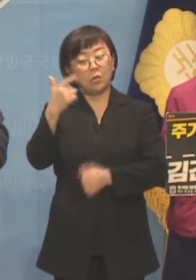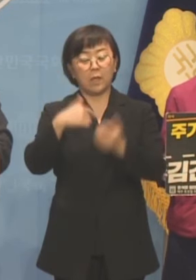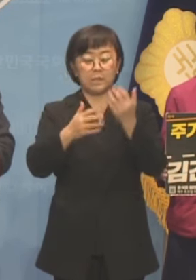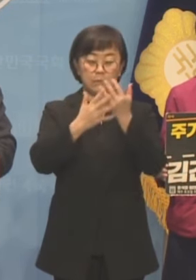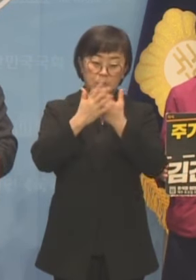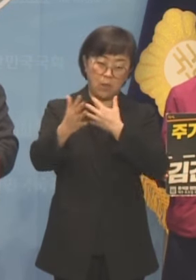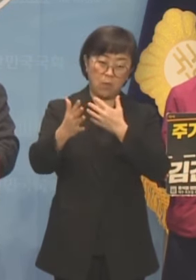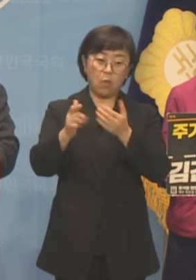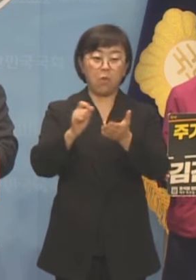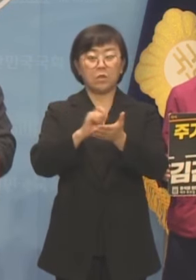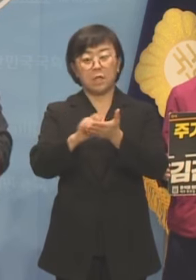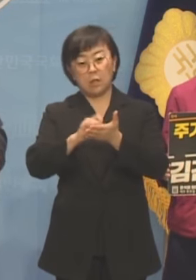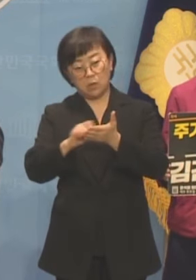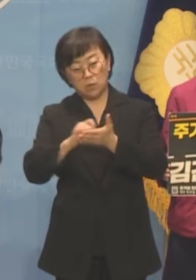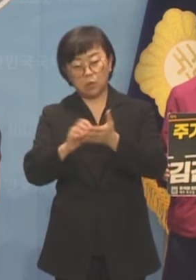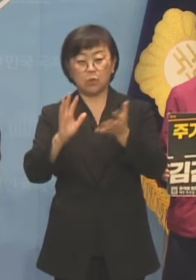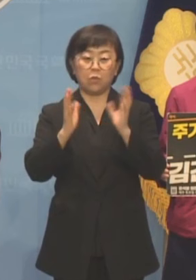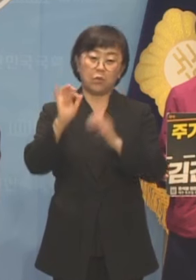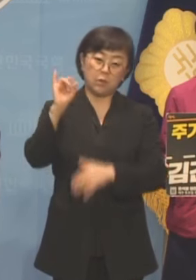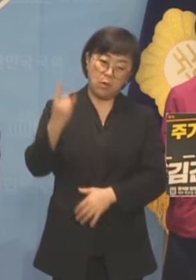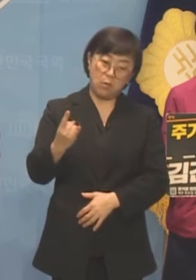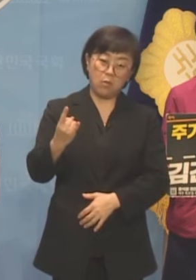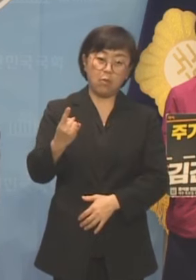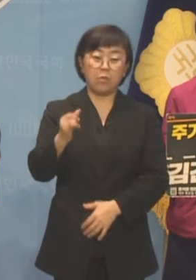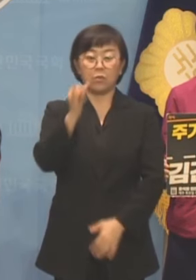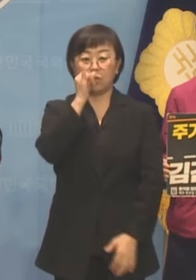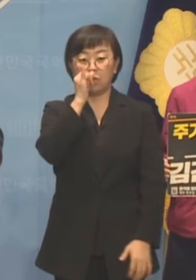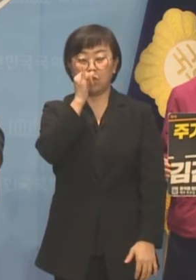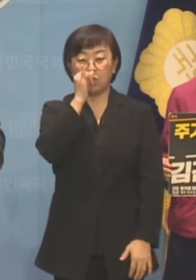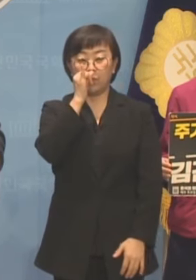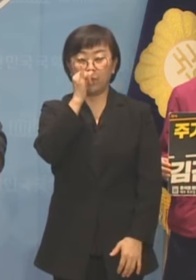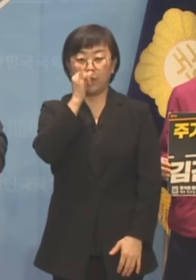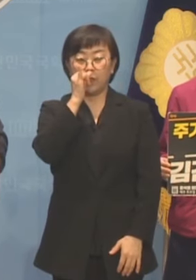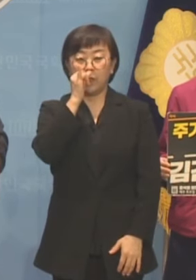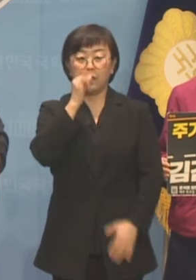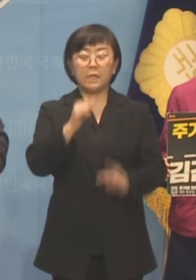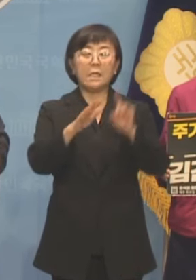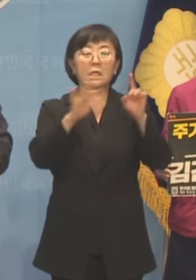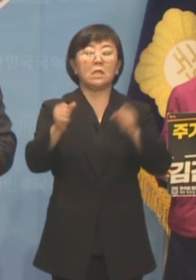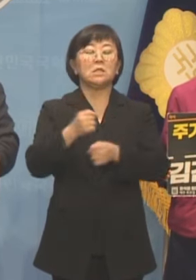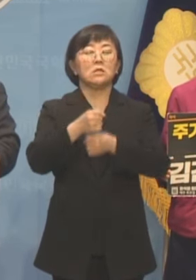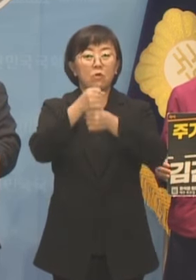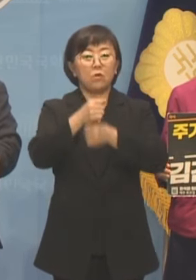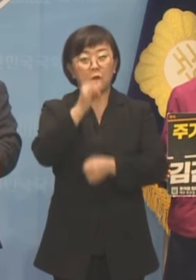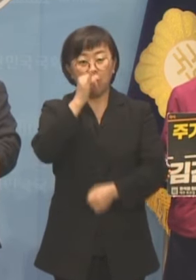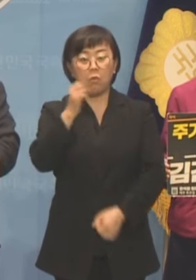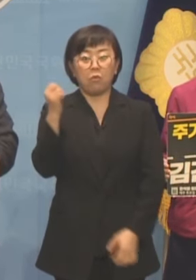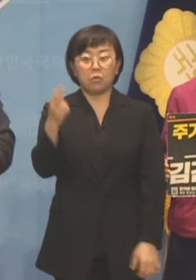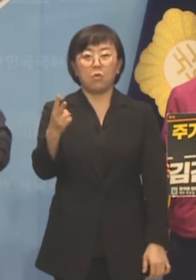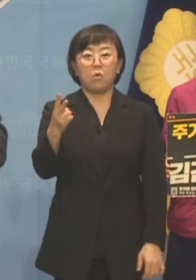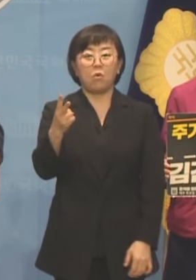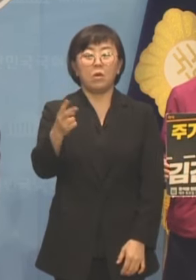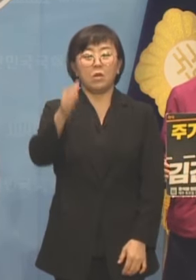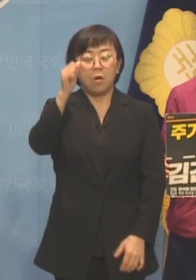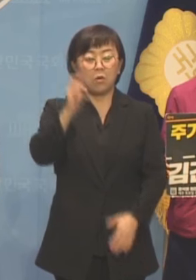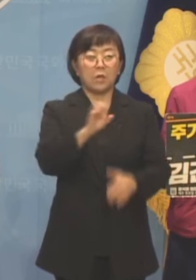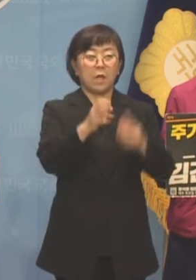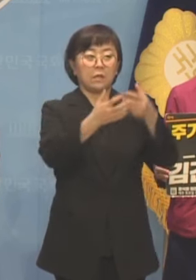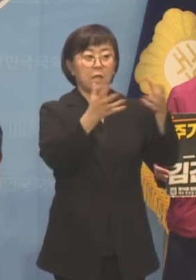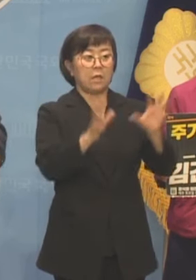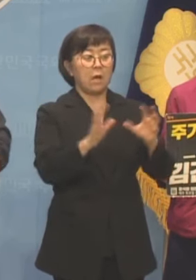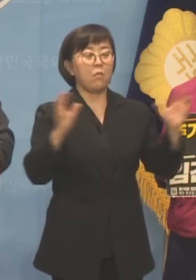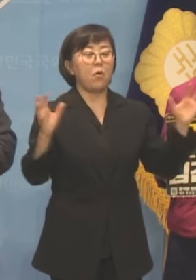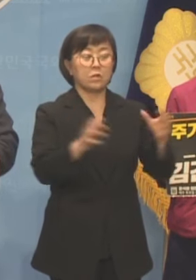하고 기자 기원도 하고 토론회도 하고 1시도 하고 어 여러 야당들과